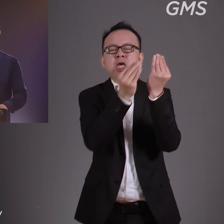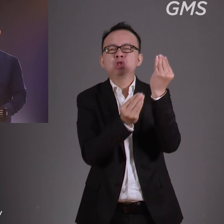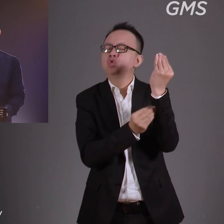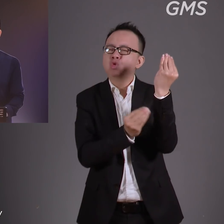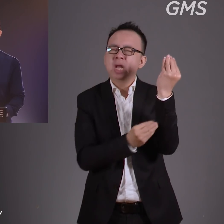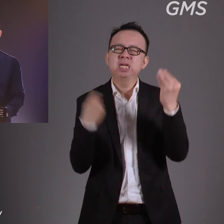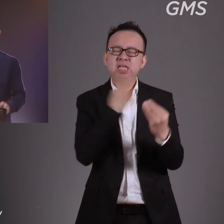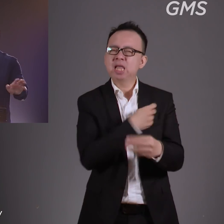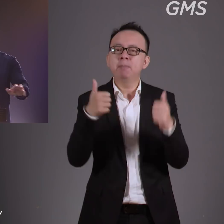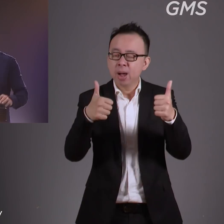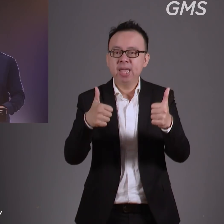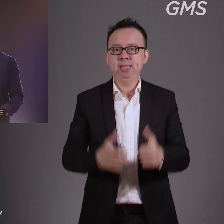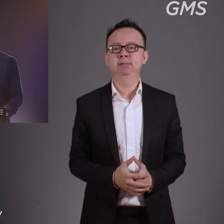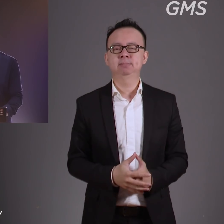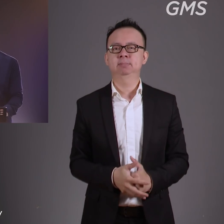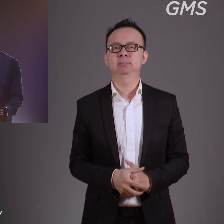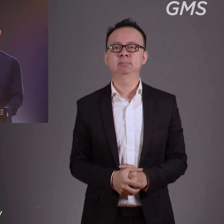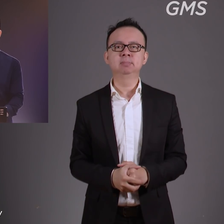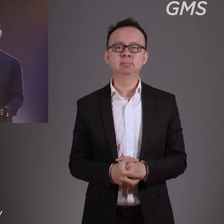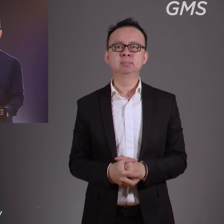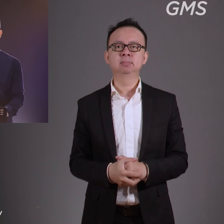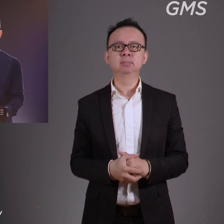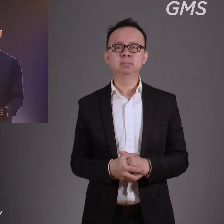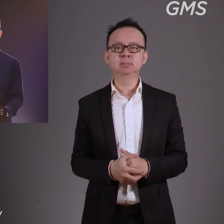adil bagi mereka, karena mereka anak kecil.